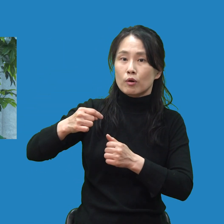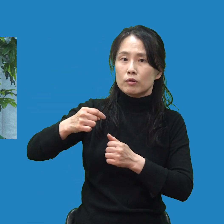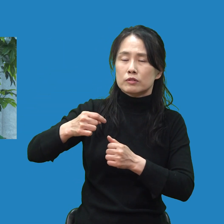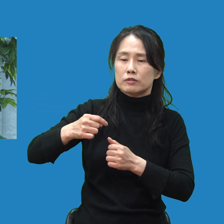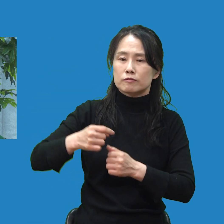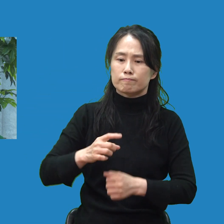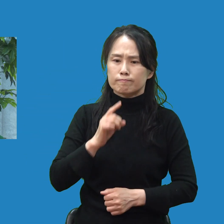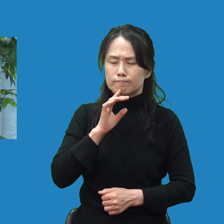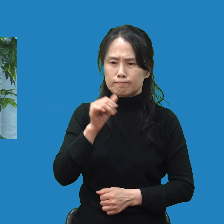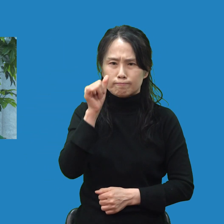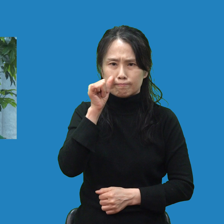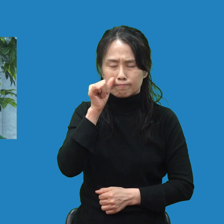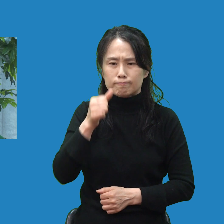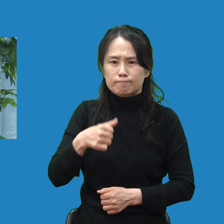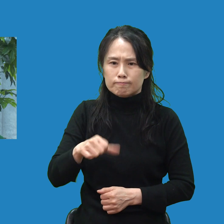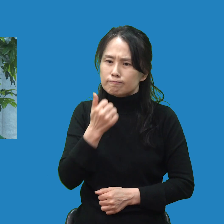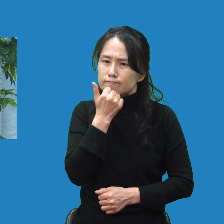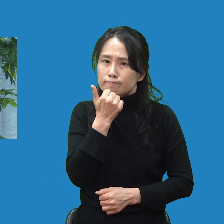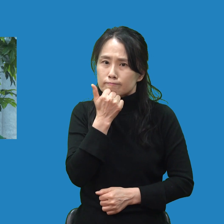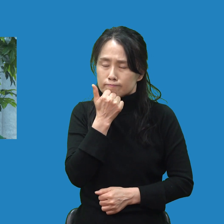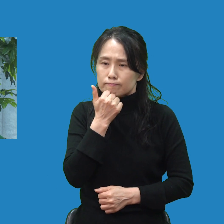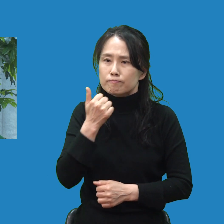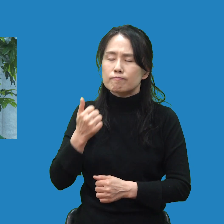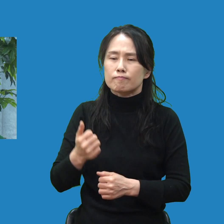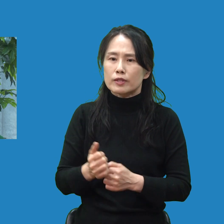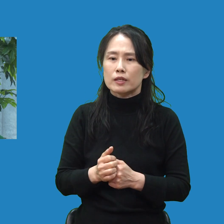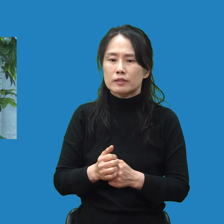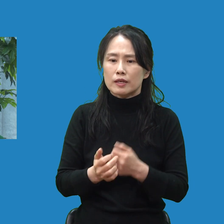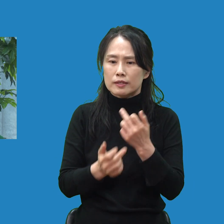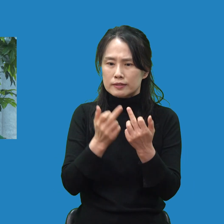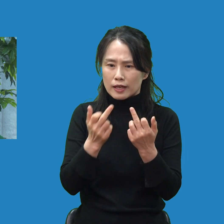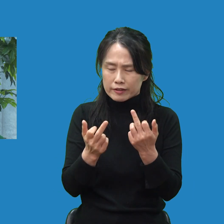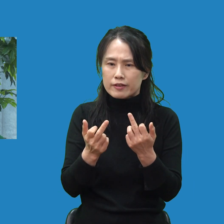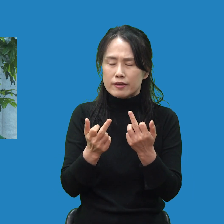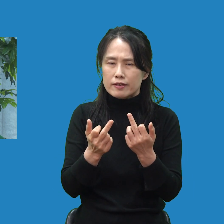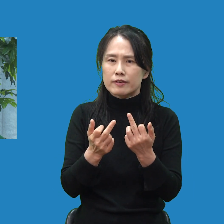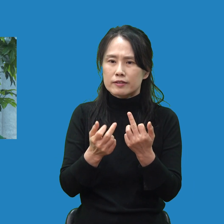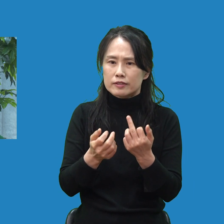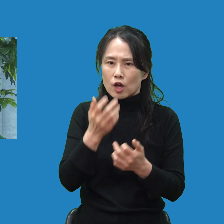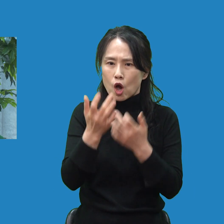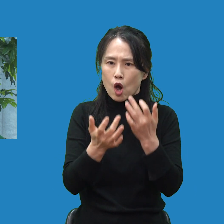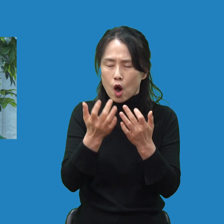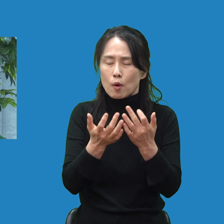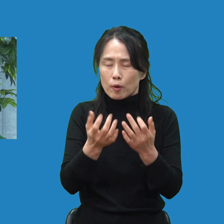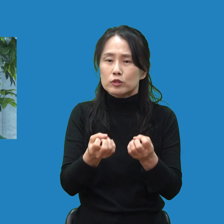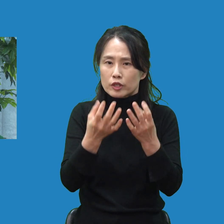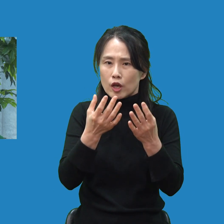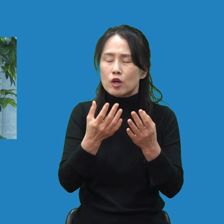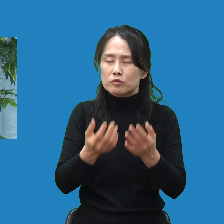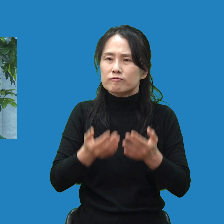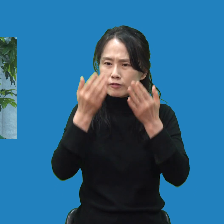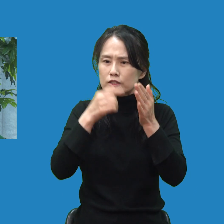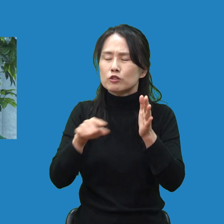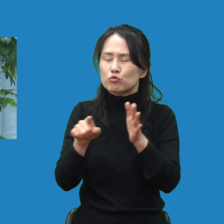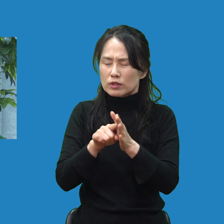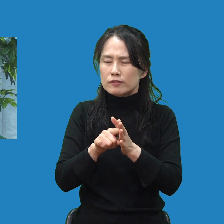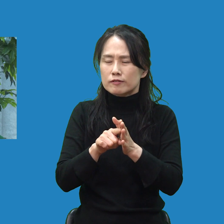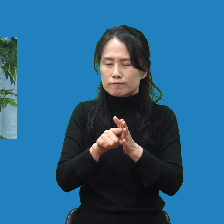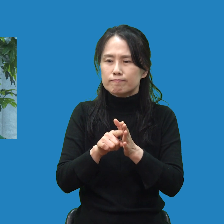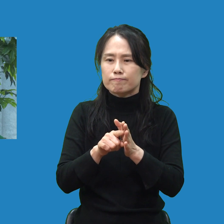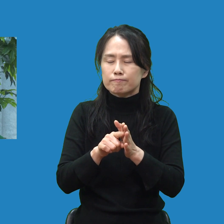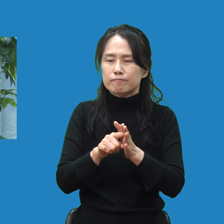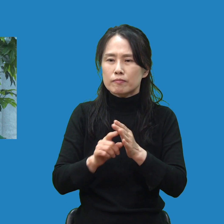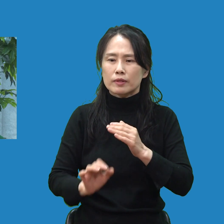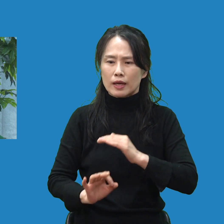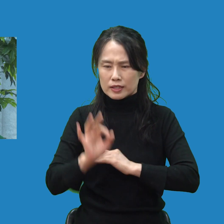이삭을 하나님 지시하신 산에 번제물로 드리려고 명령을 받고 그날 밤 잠자고 아침